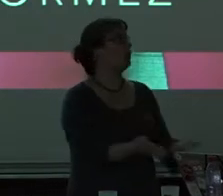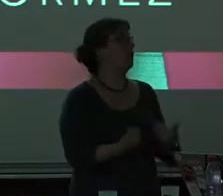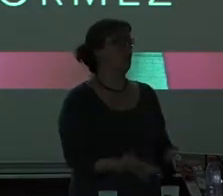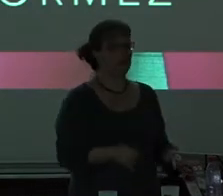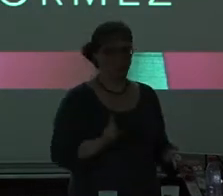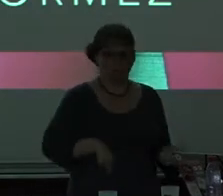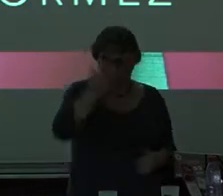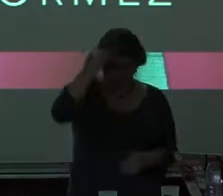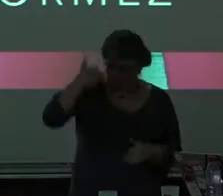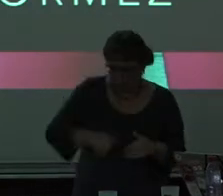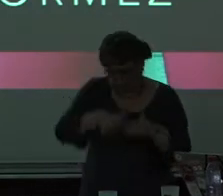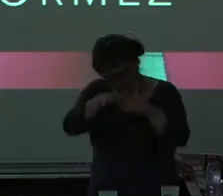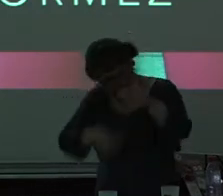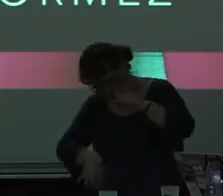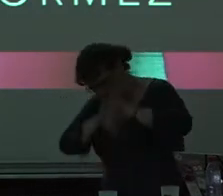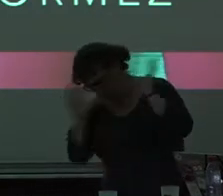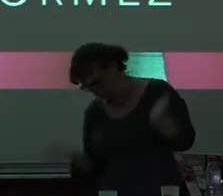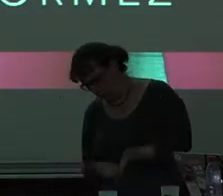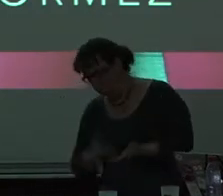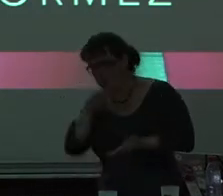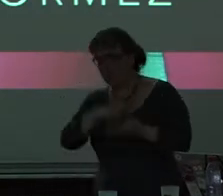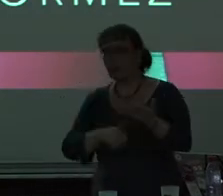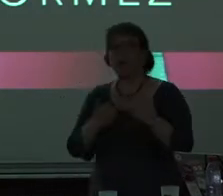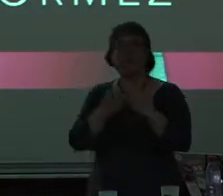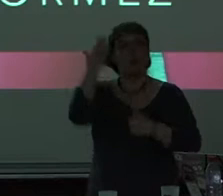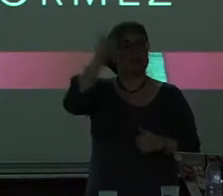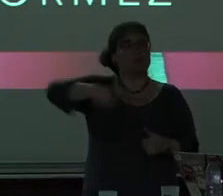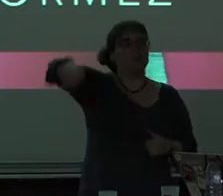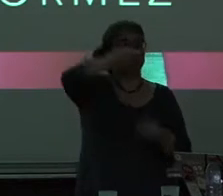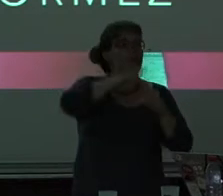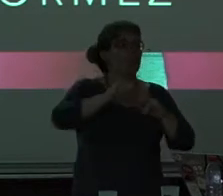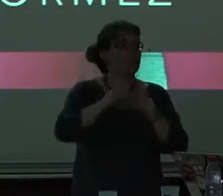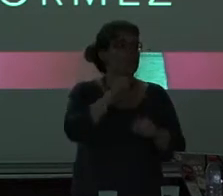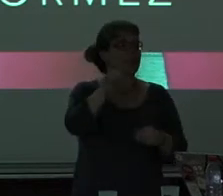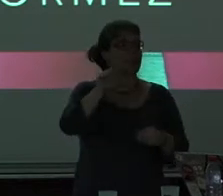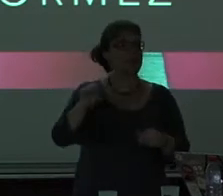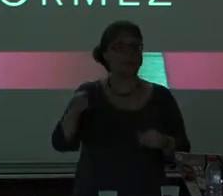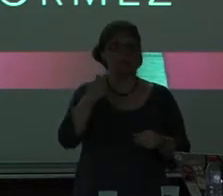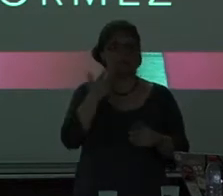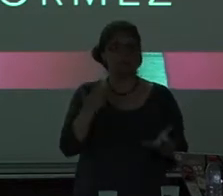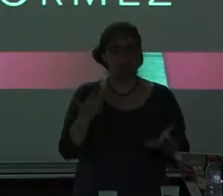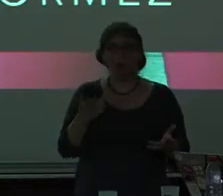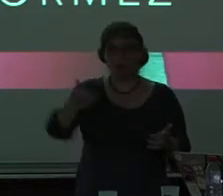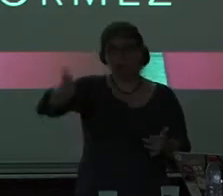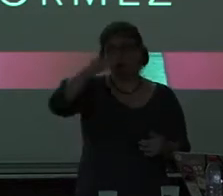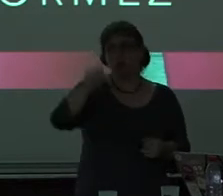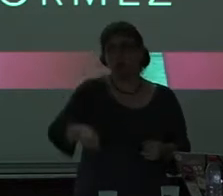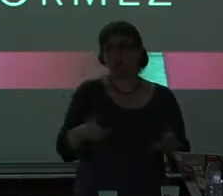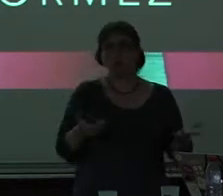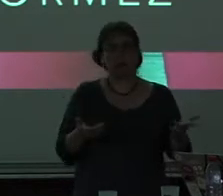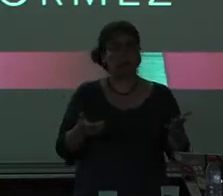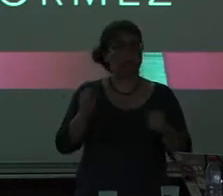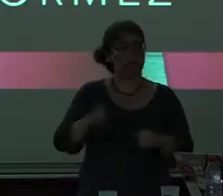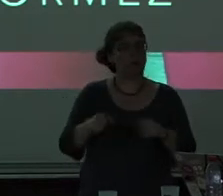je demande à n'importe qui d'entre vous de m'expliquer ce qu'est une classe, je suis sûre que vous pourrez le faire. Vous prendrez certainement un papier, un